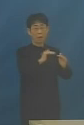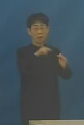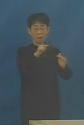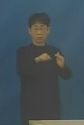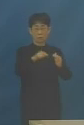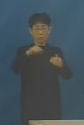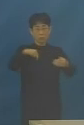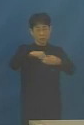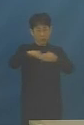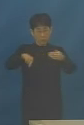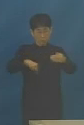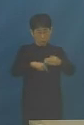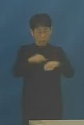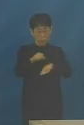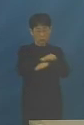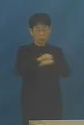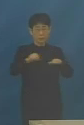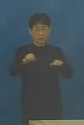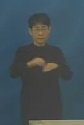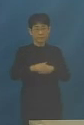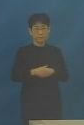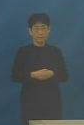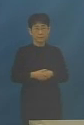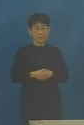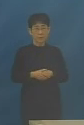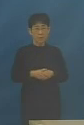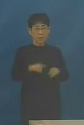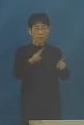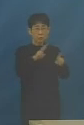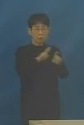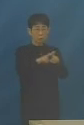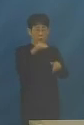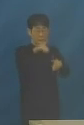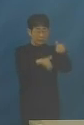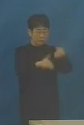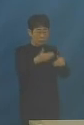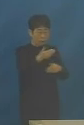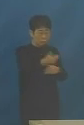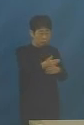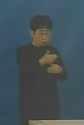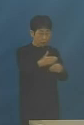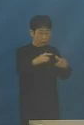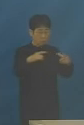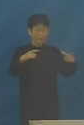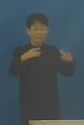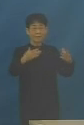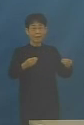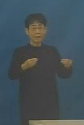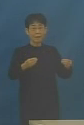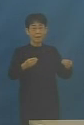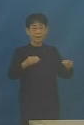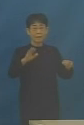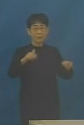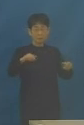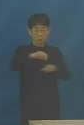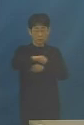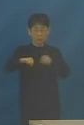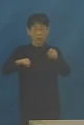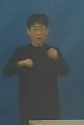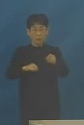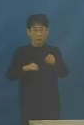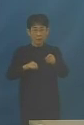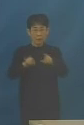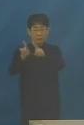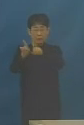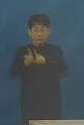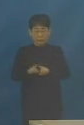でもやはりまあ小選挙区はあの増えたわけでありますがまあ方で比例代表が